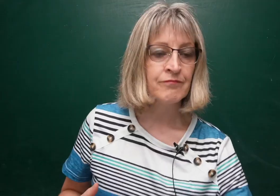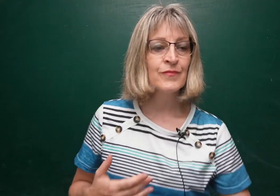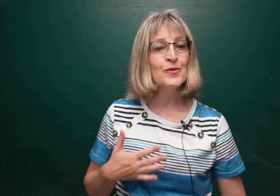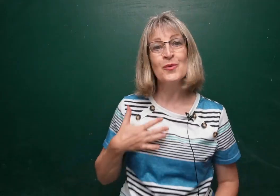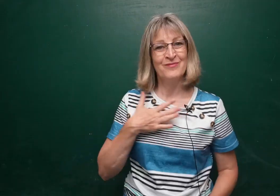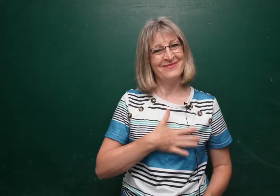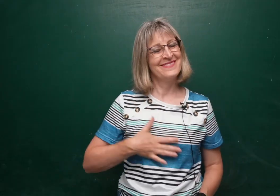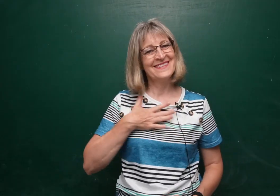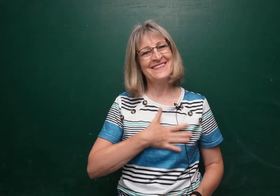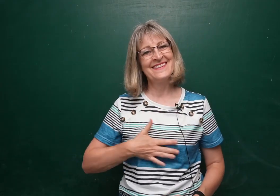Donc,